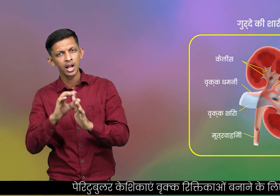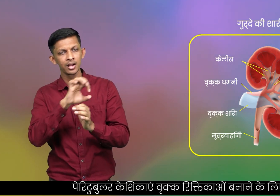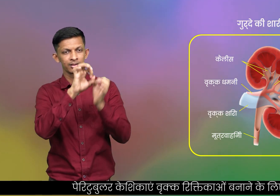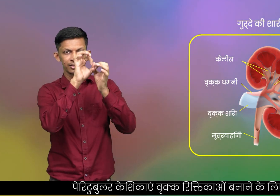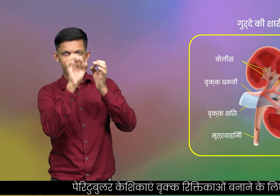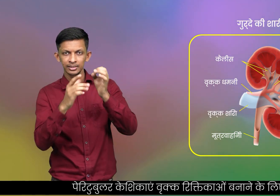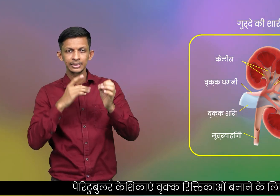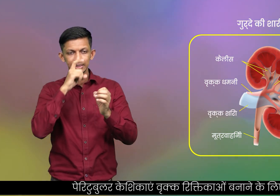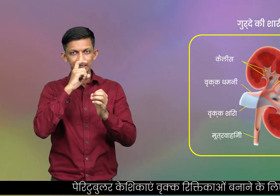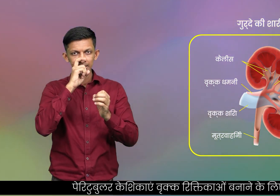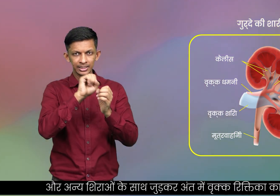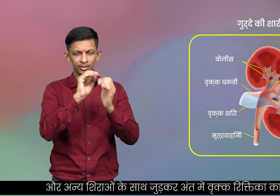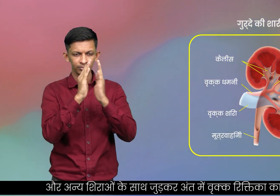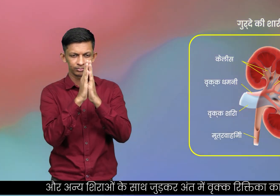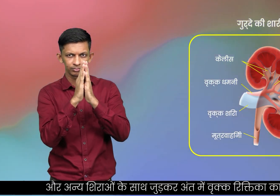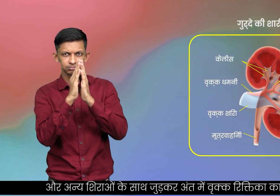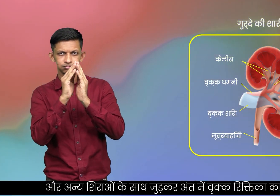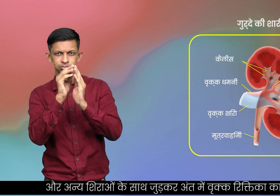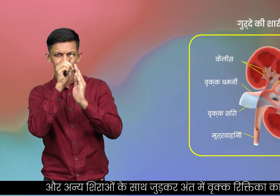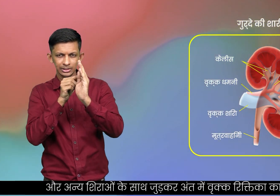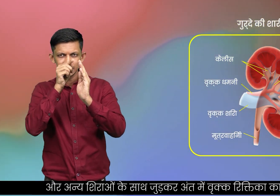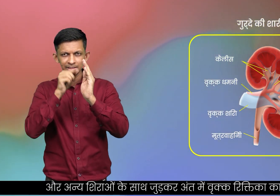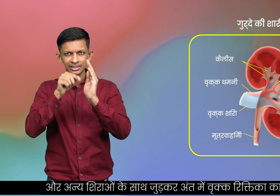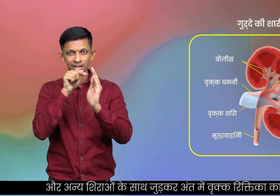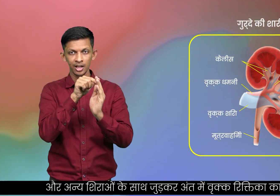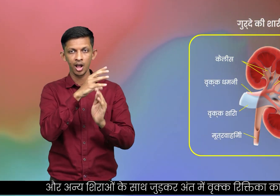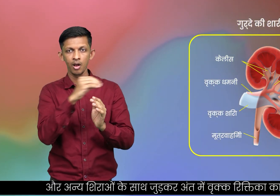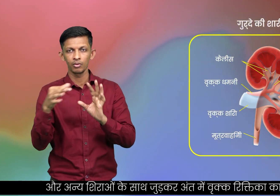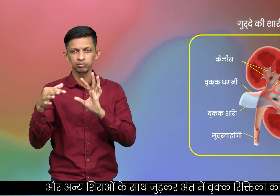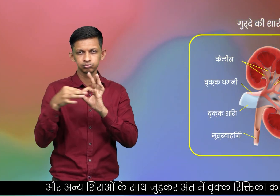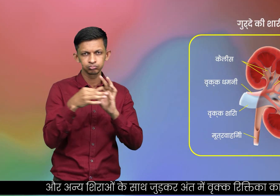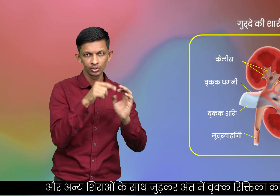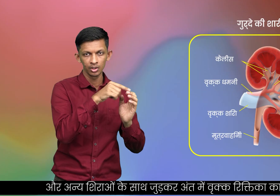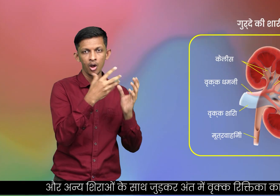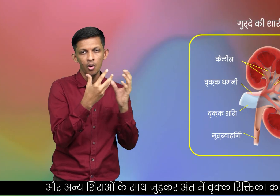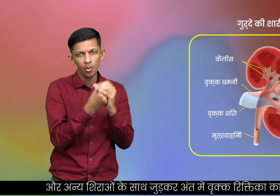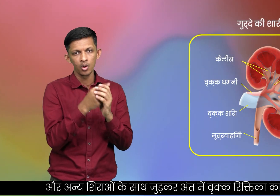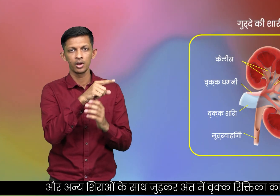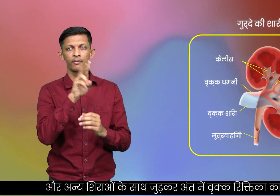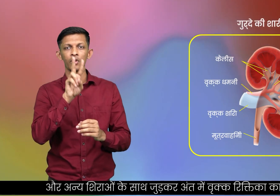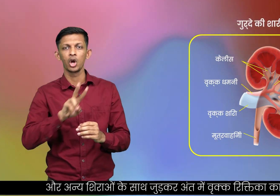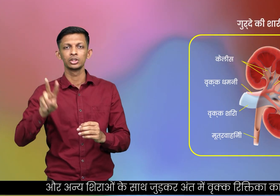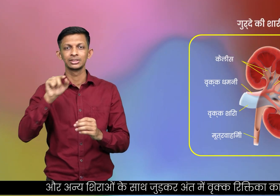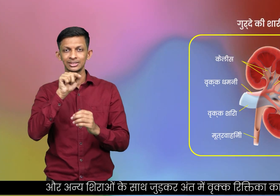लिए जुड़ती हैं और अन्य शिराओं के साथ जुड़कर अंत